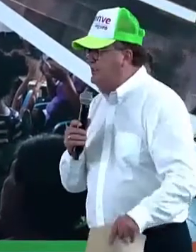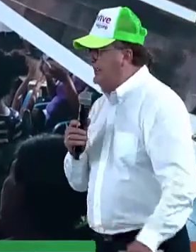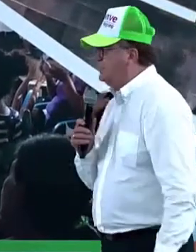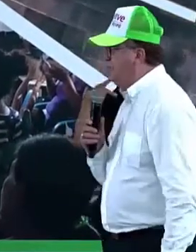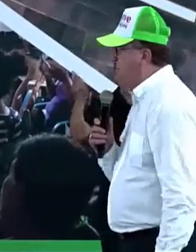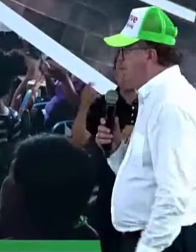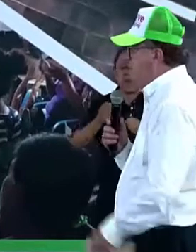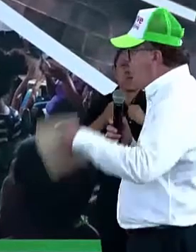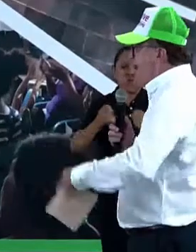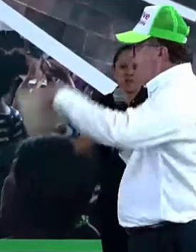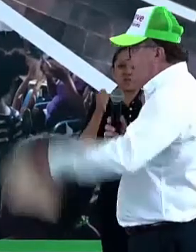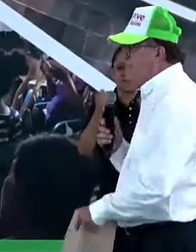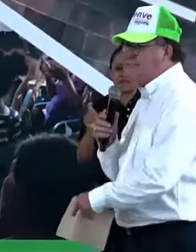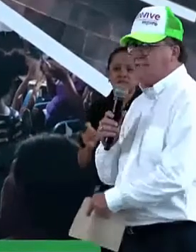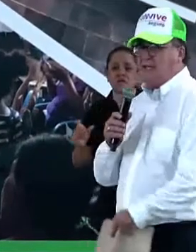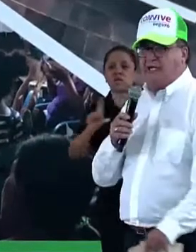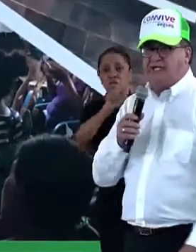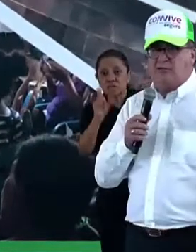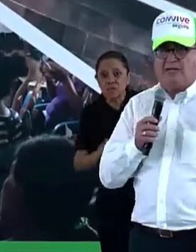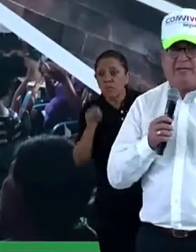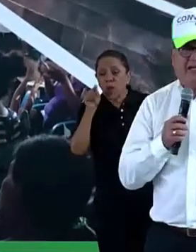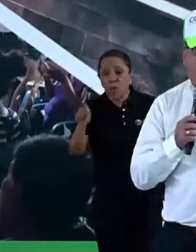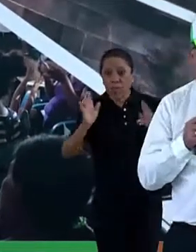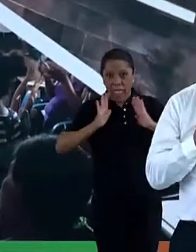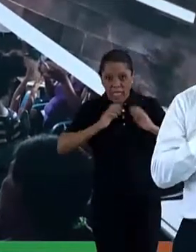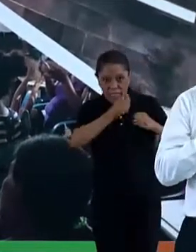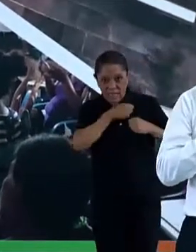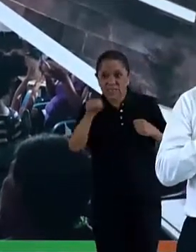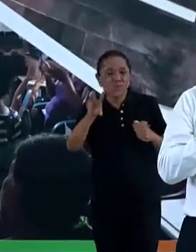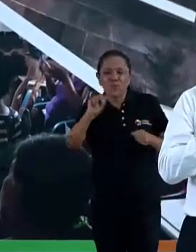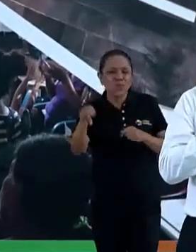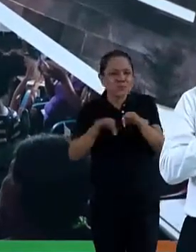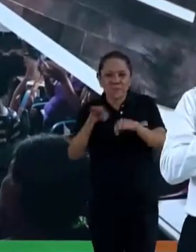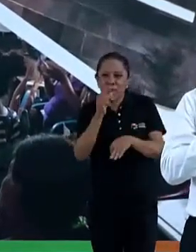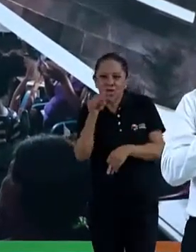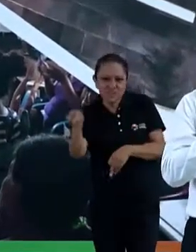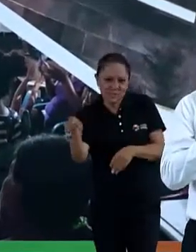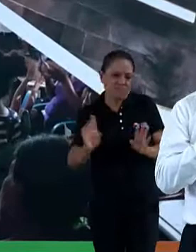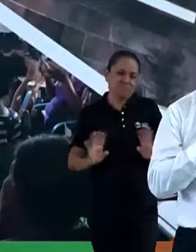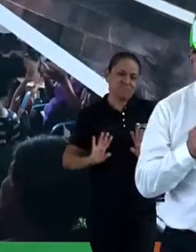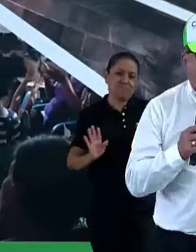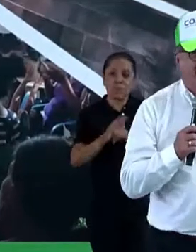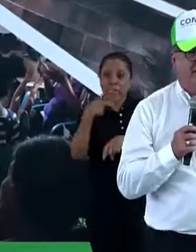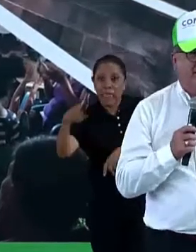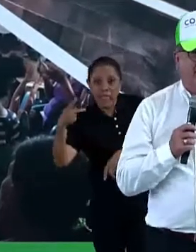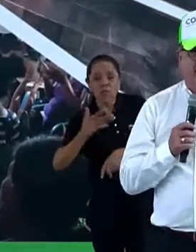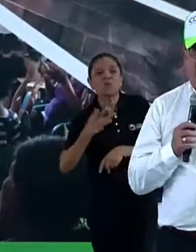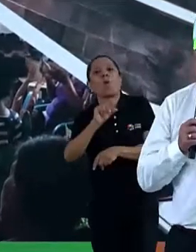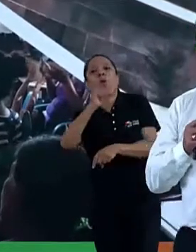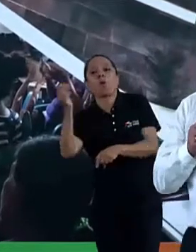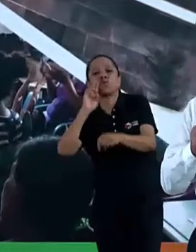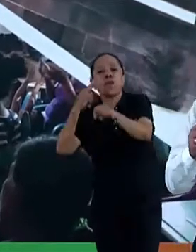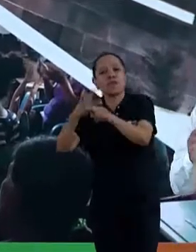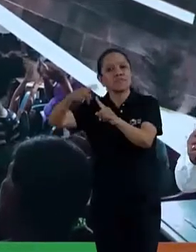son policías. No hay que seguir maltratando al ejército ni a la marina como si fueran policías, porque ellos tienen otra tarea.